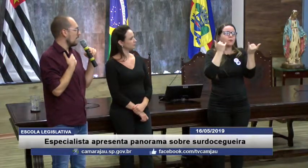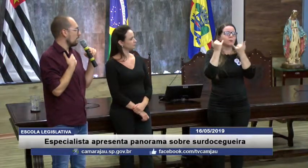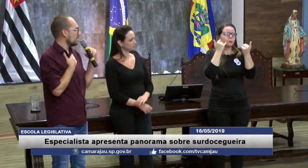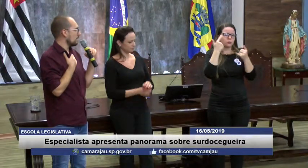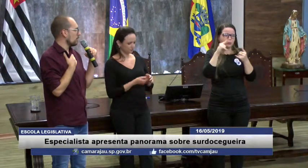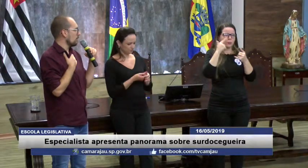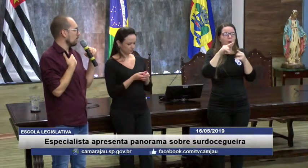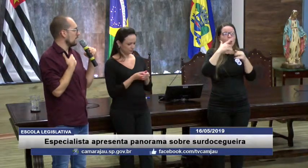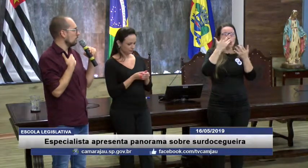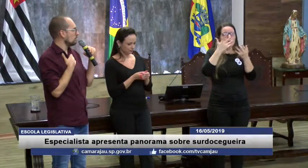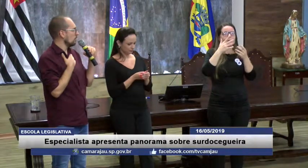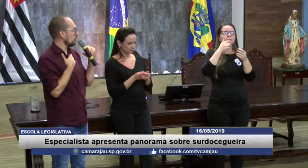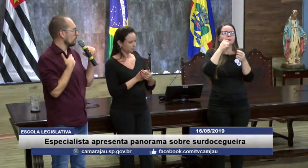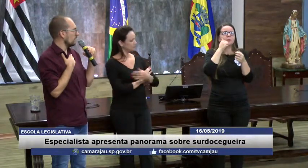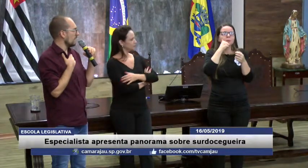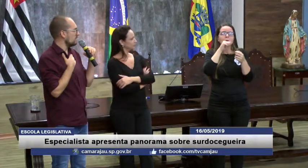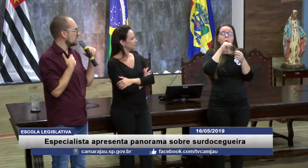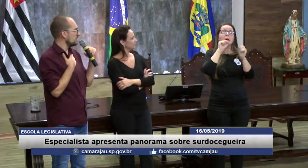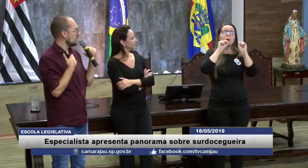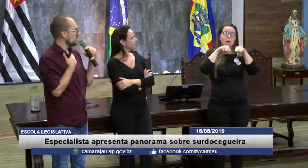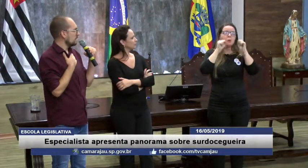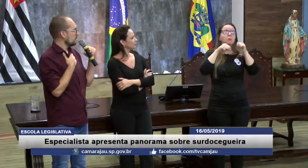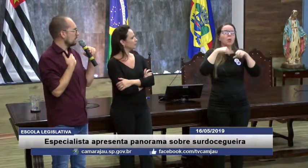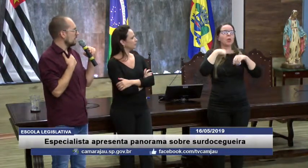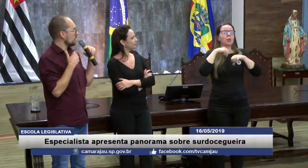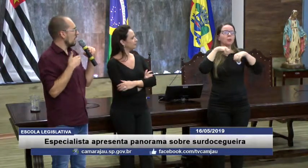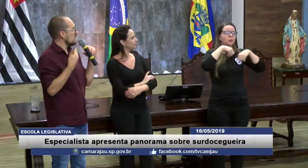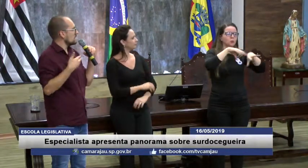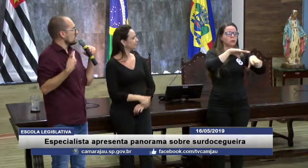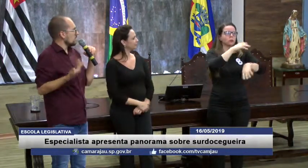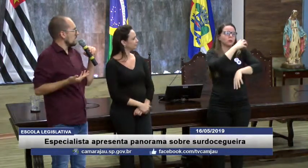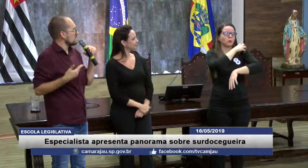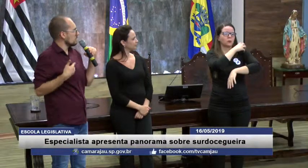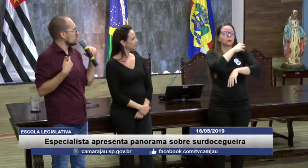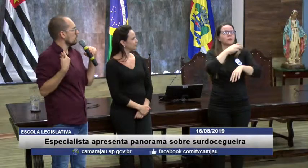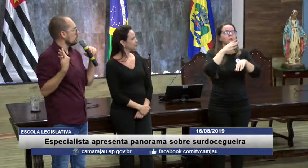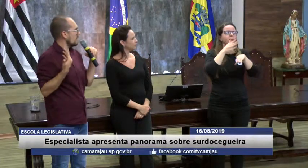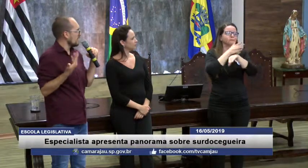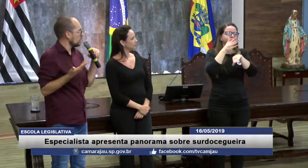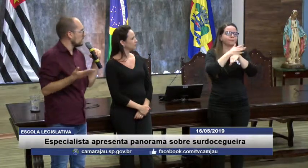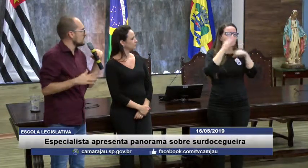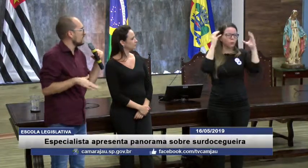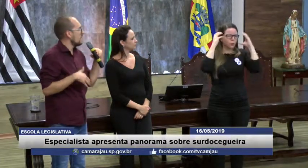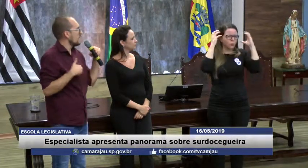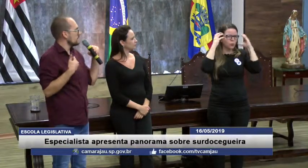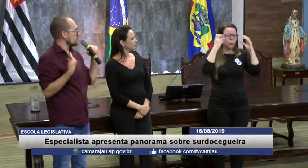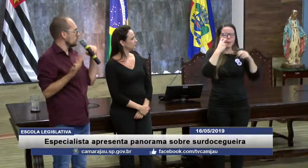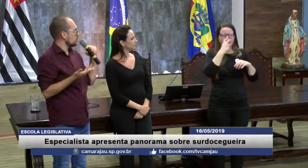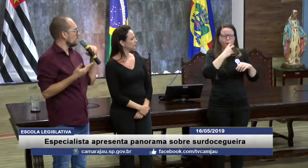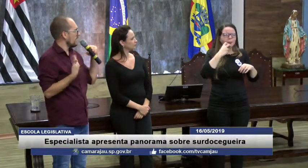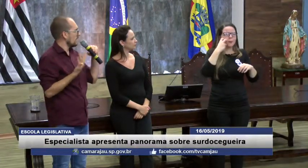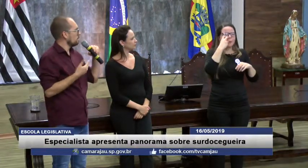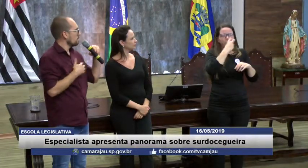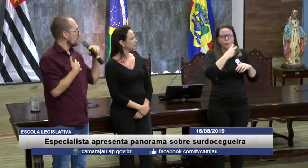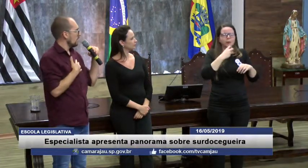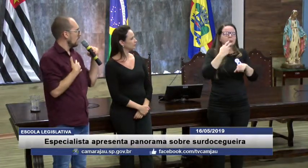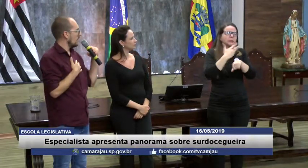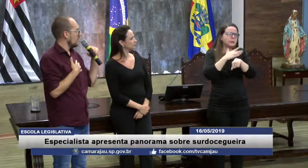naquela época também minha mãe não tinha a oportunidade de ter mais informação sobre o que era a língua de sinais, sobre o que